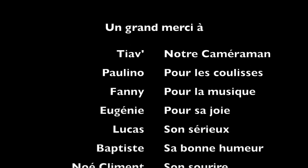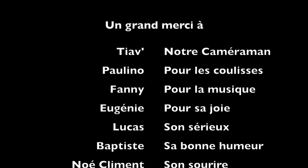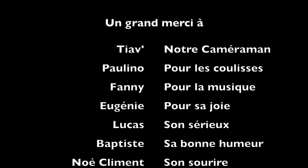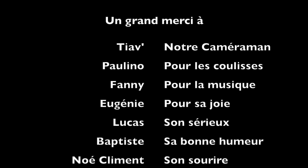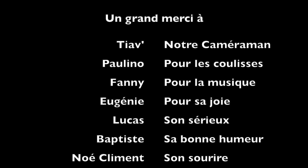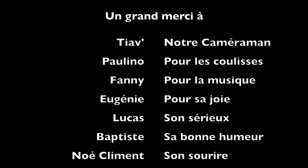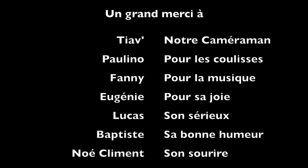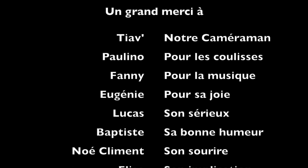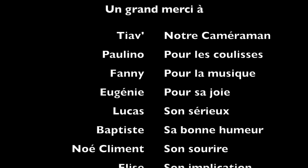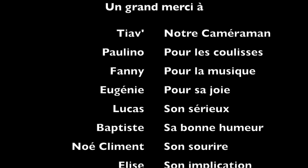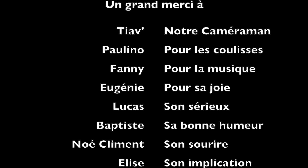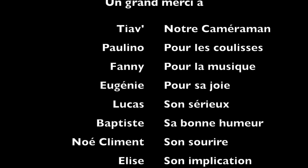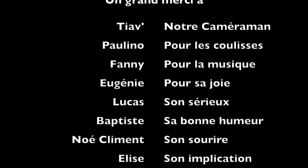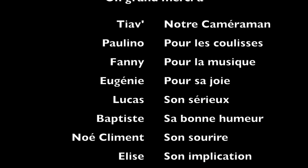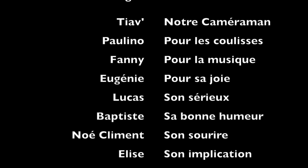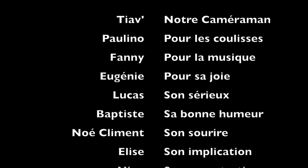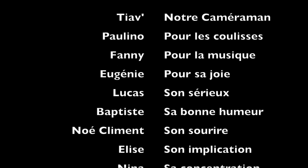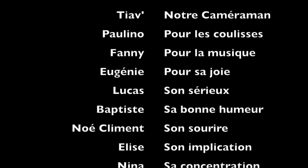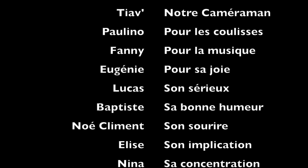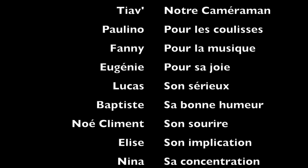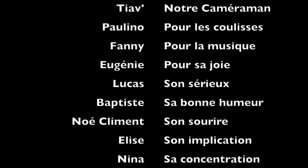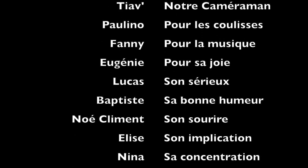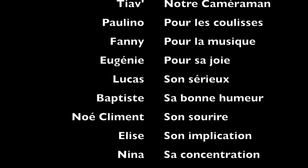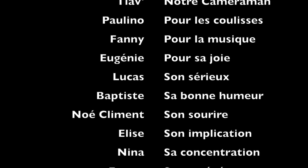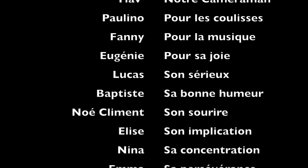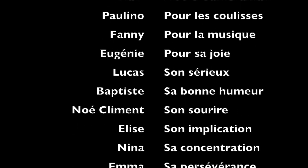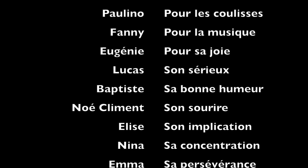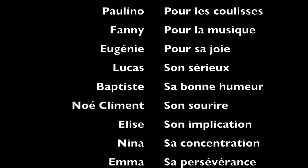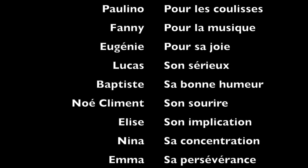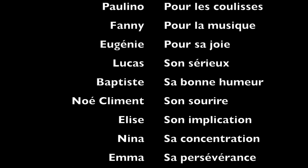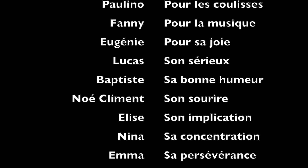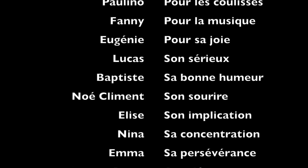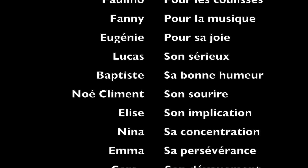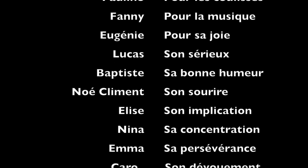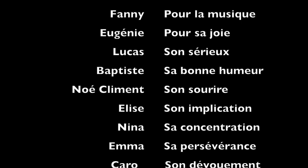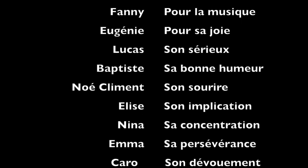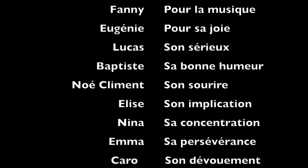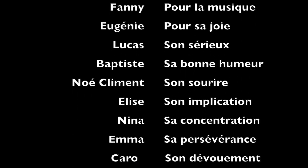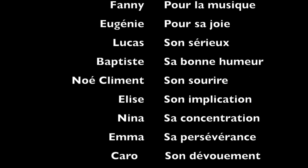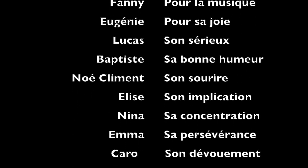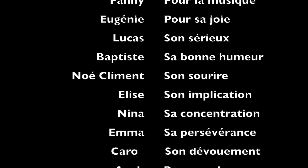Are swaying.